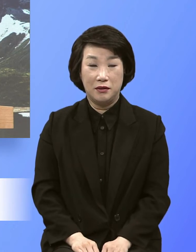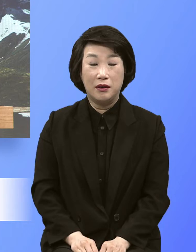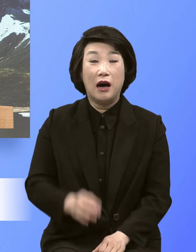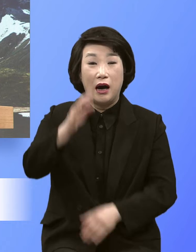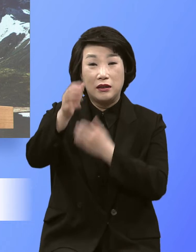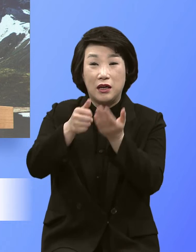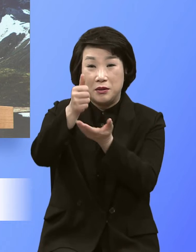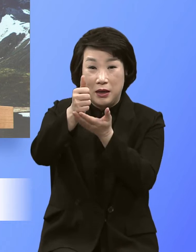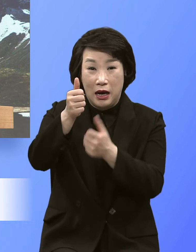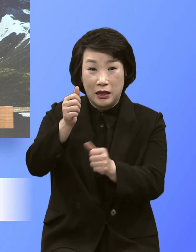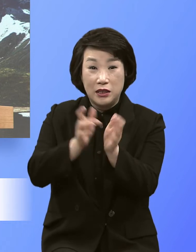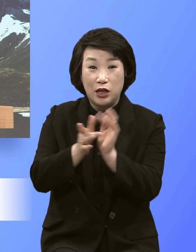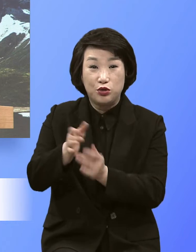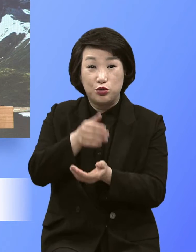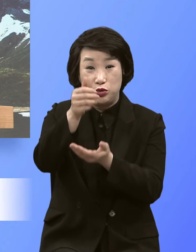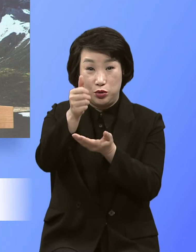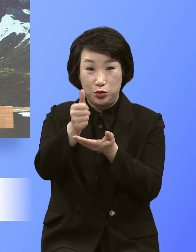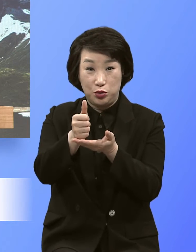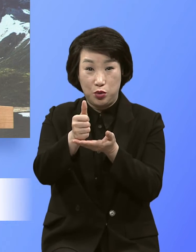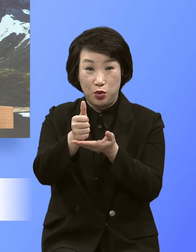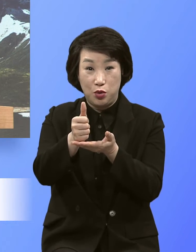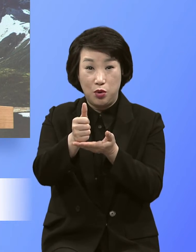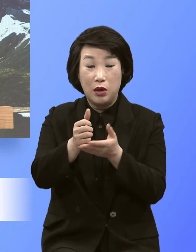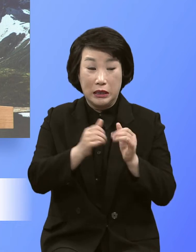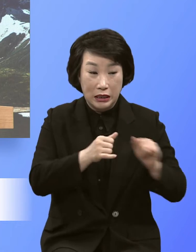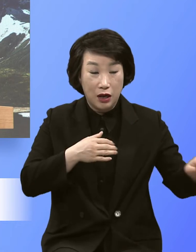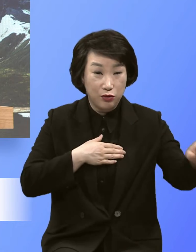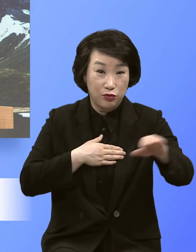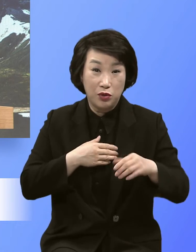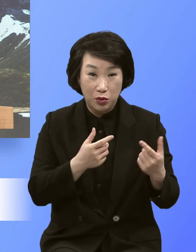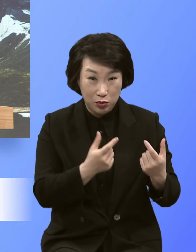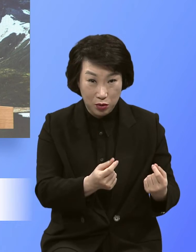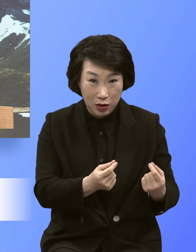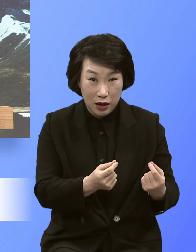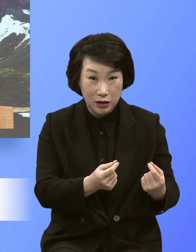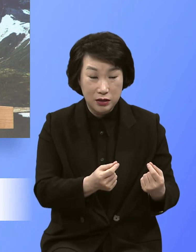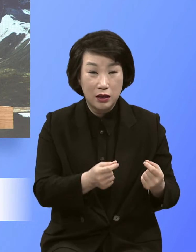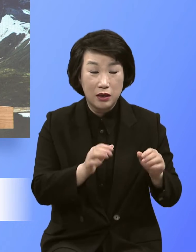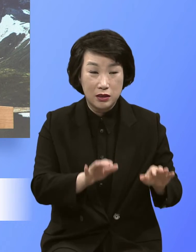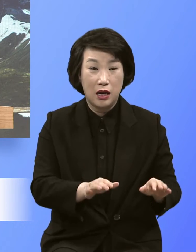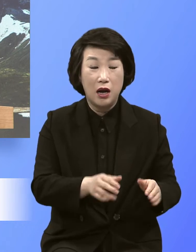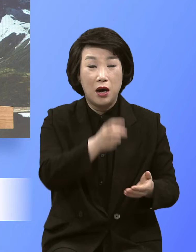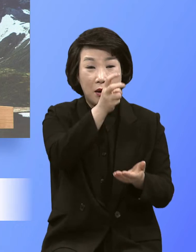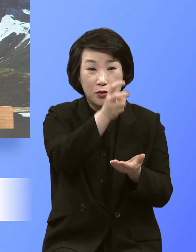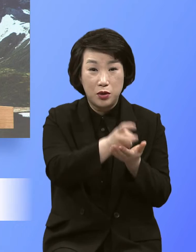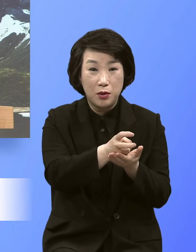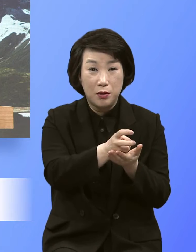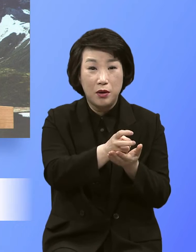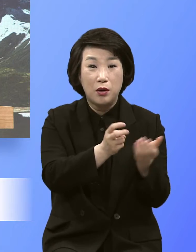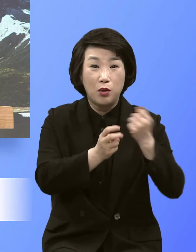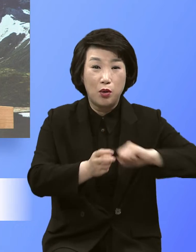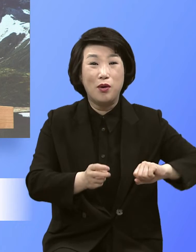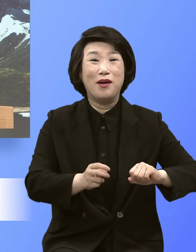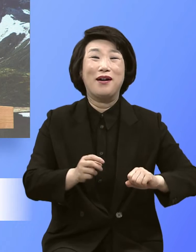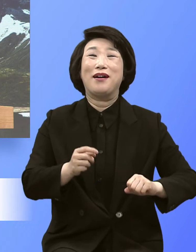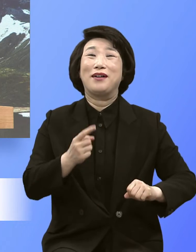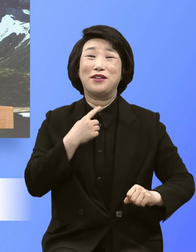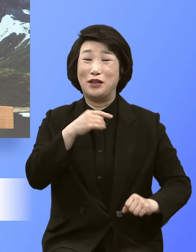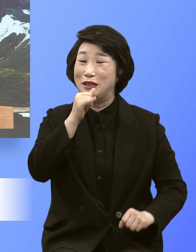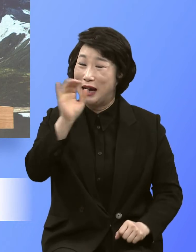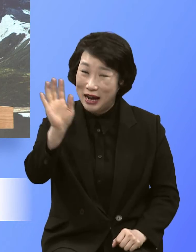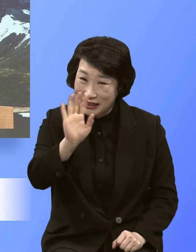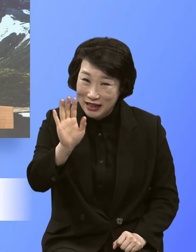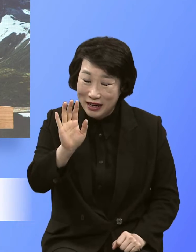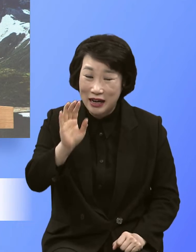하나님의 아들 예수 그리스도는 우리와 같이 질서를 파괴하신 분이 아니라